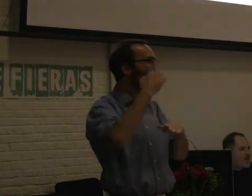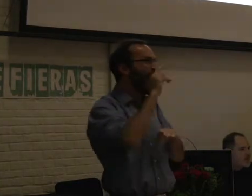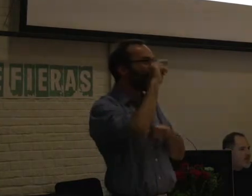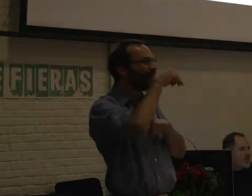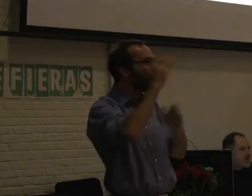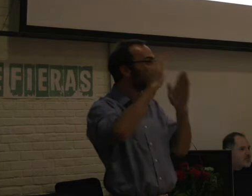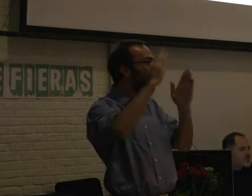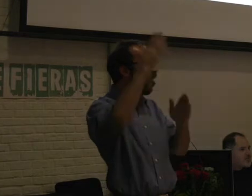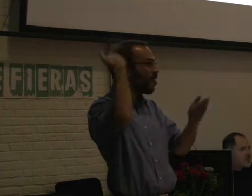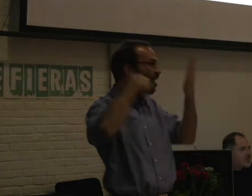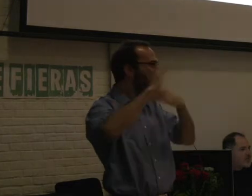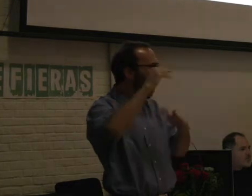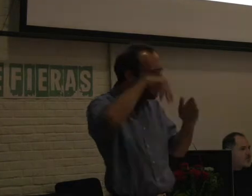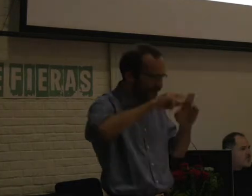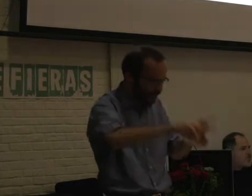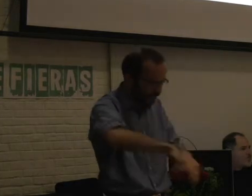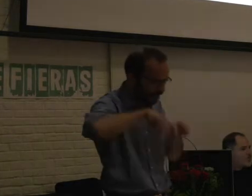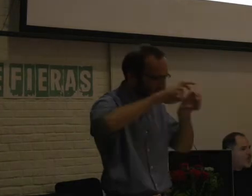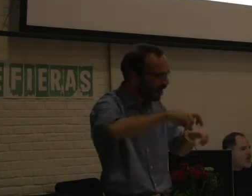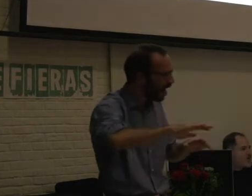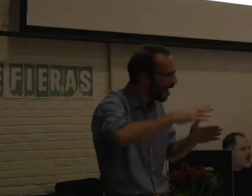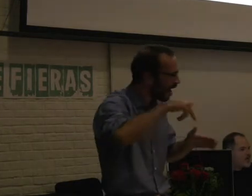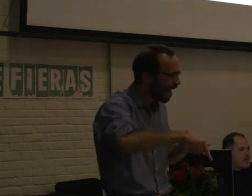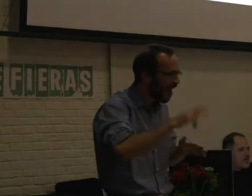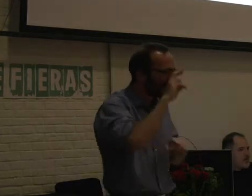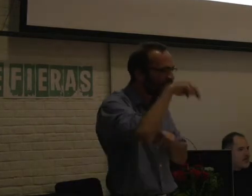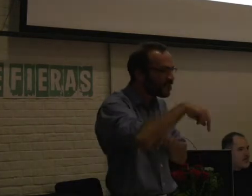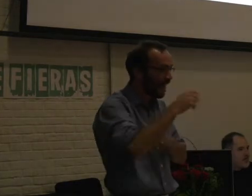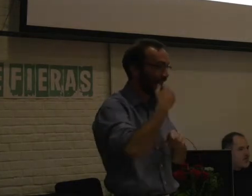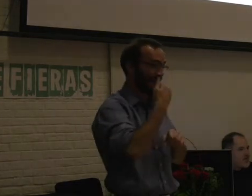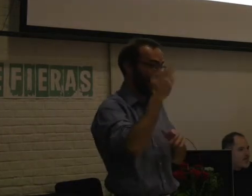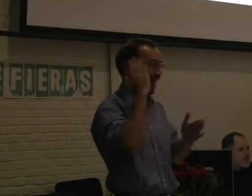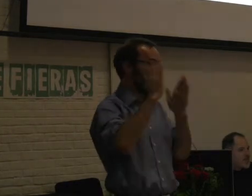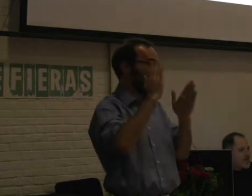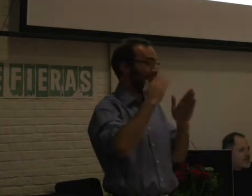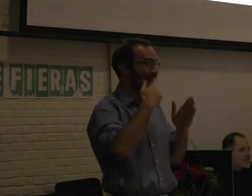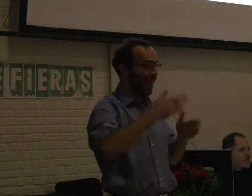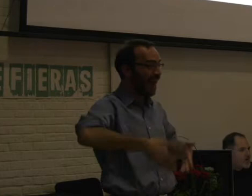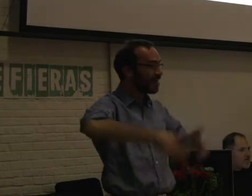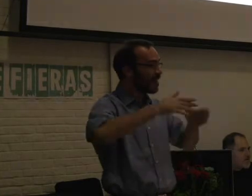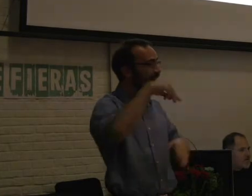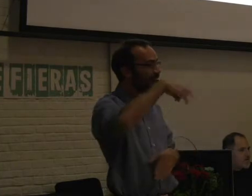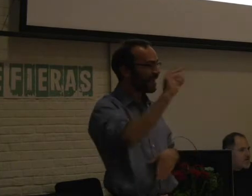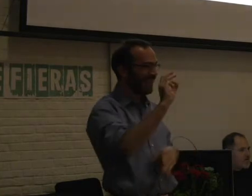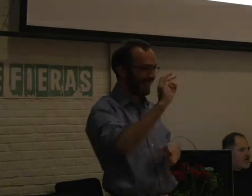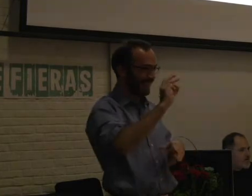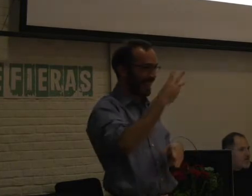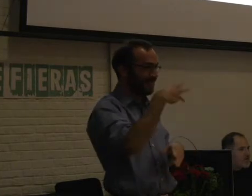ciudad de Madrid. Sobre todo, fijaos, cuando se construyó la M30, la autovía que circunda Madrid,